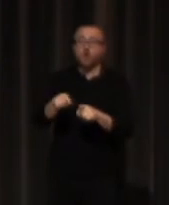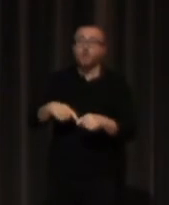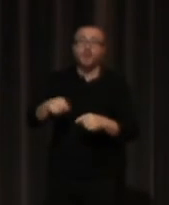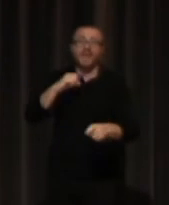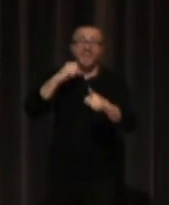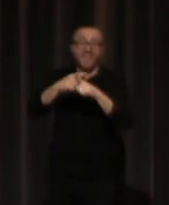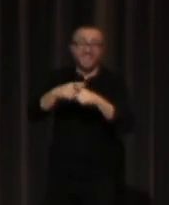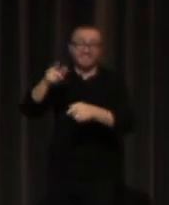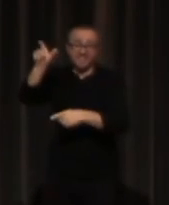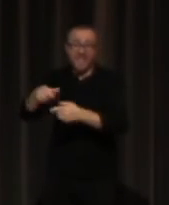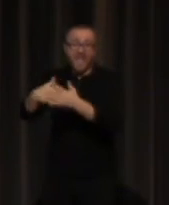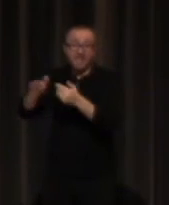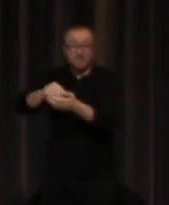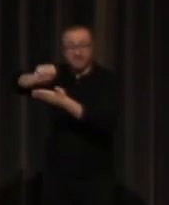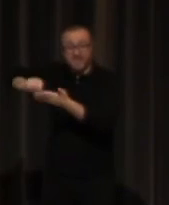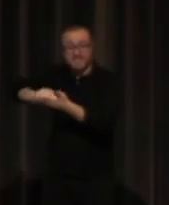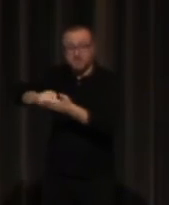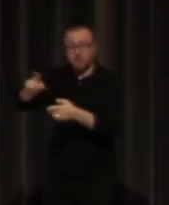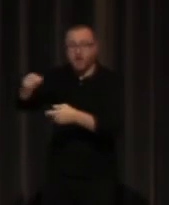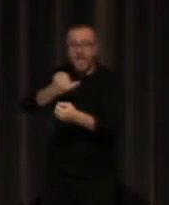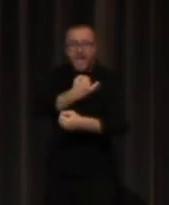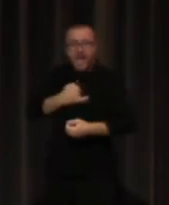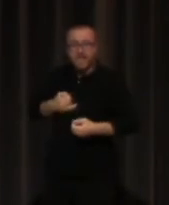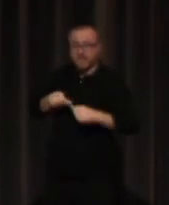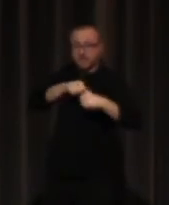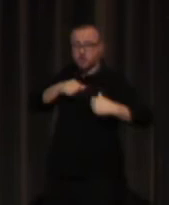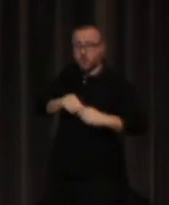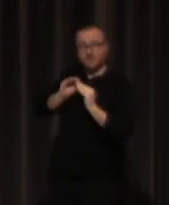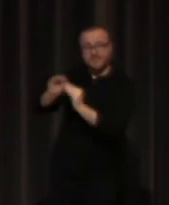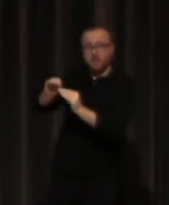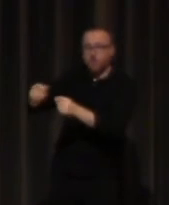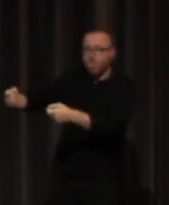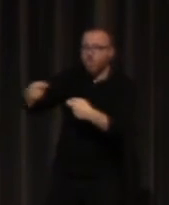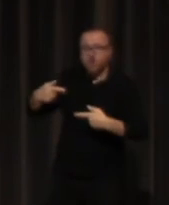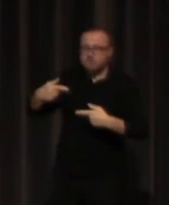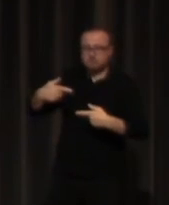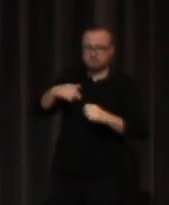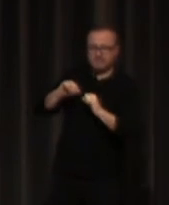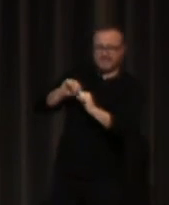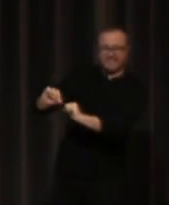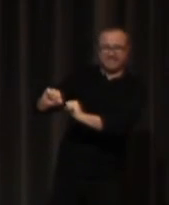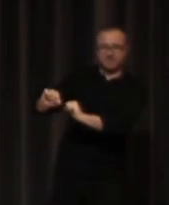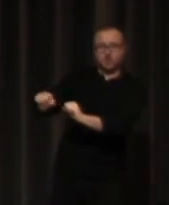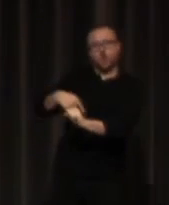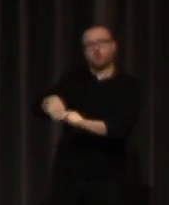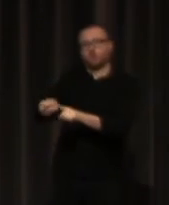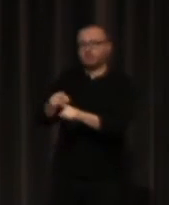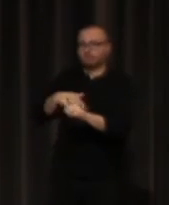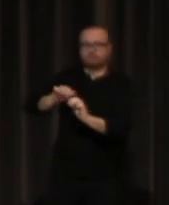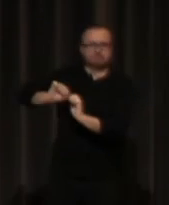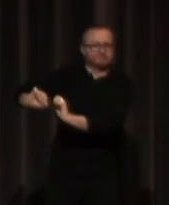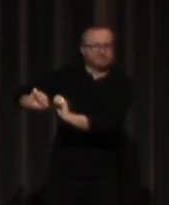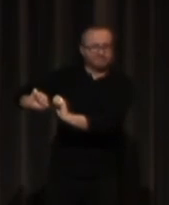han fet néixer aquests versos. I oblidem també l'esforç realment descomunal que va ser necessari perquè el poeta